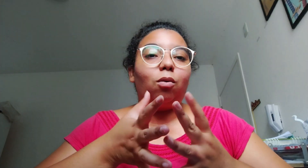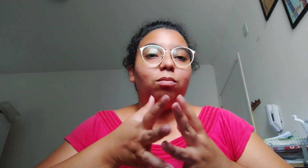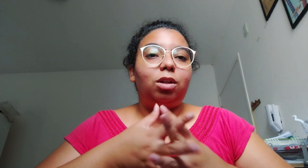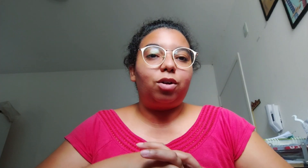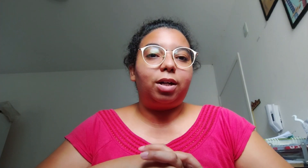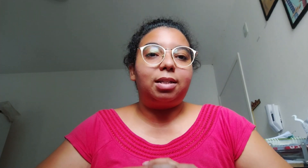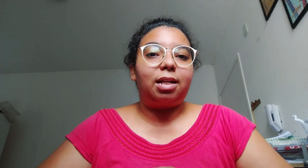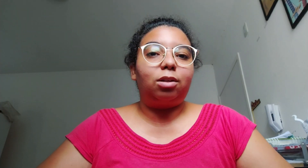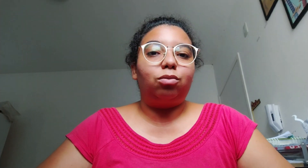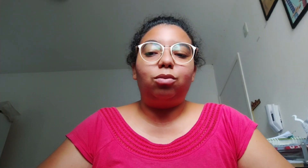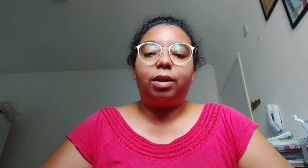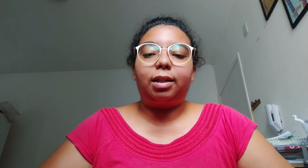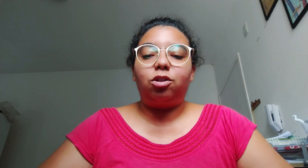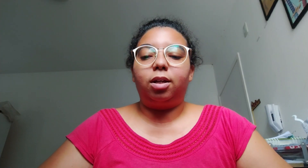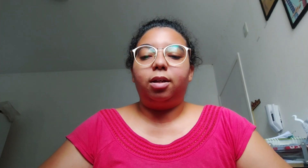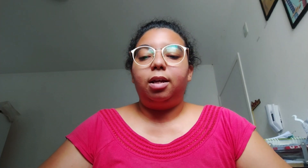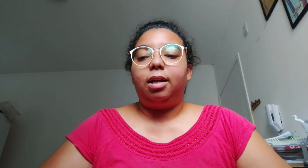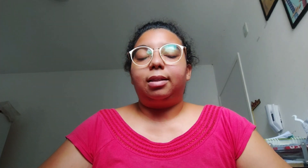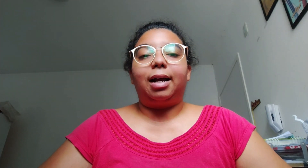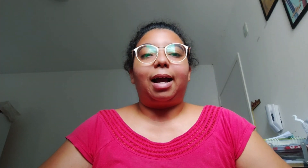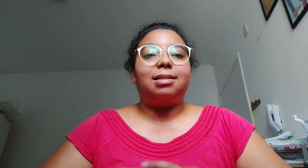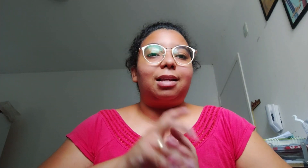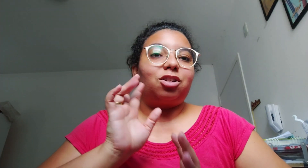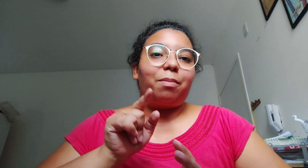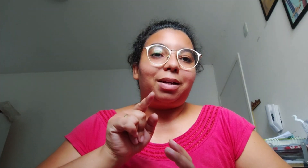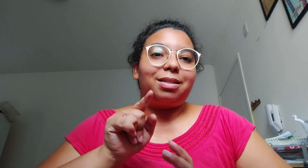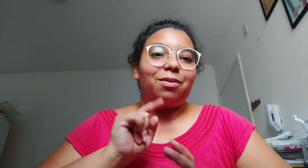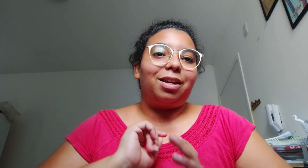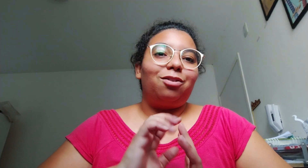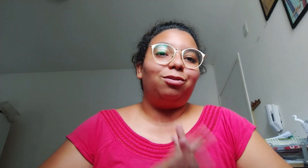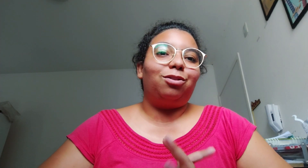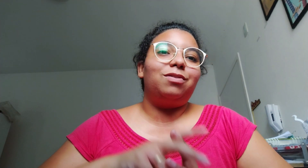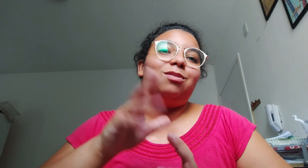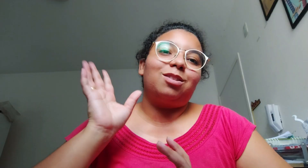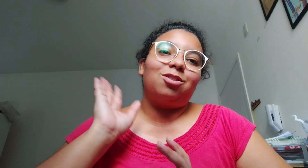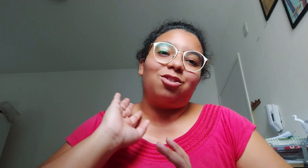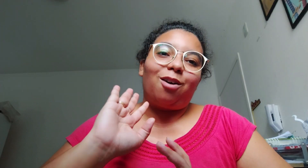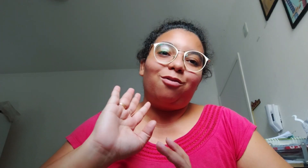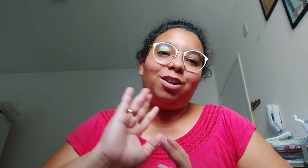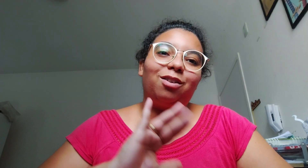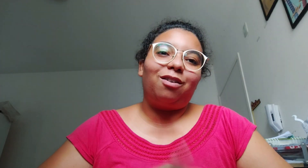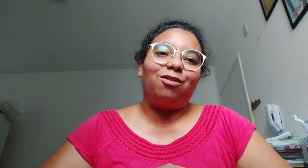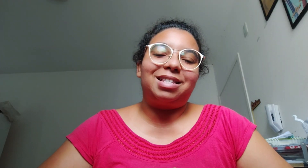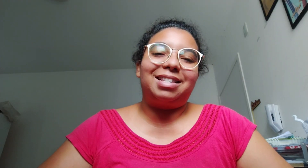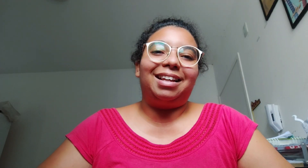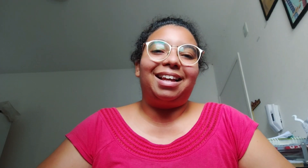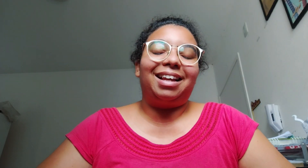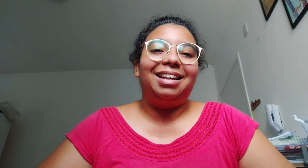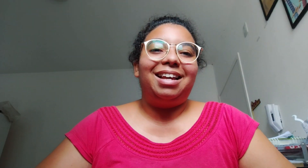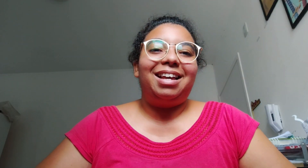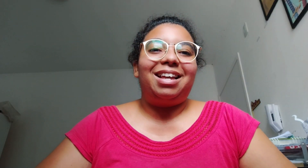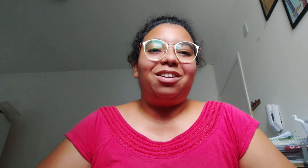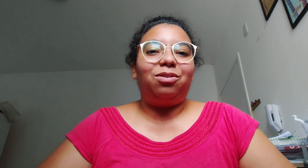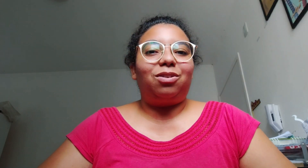de organizar tudo, coitadinha da Cássia. Ela já apareceu aqui em outros vídeos, vocês já ouviram a vozinha dela em outros